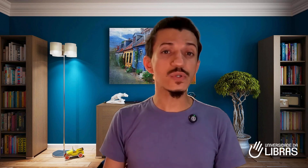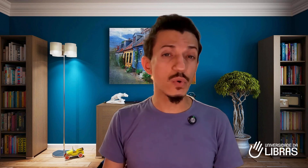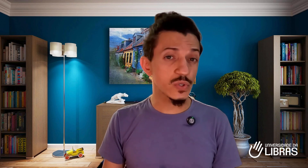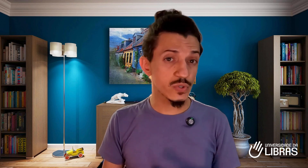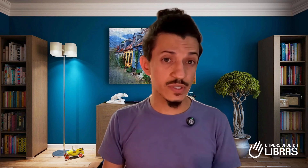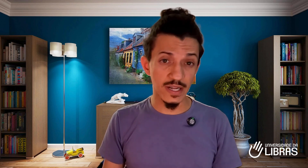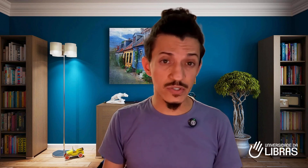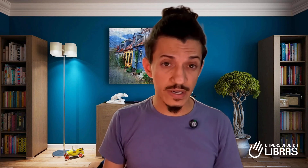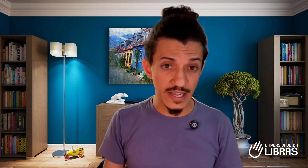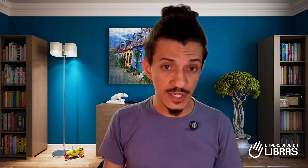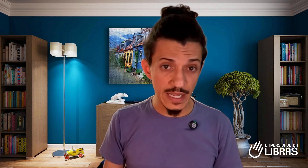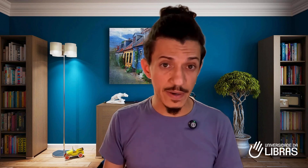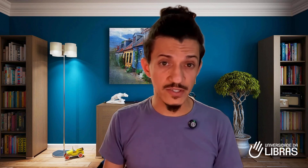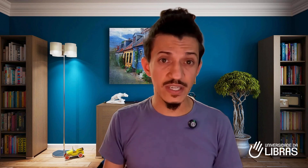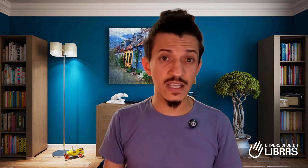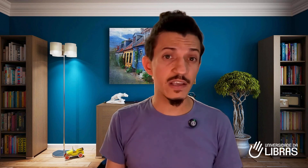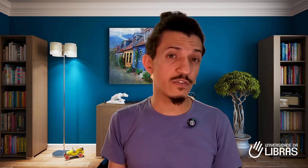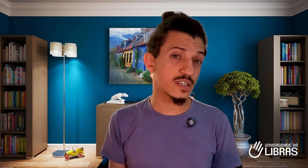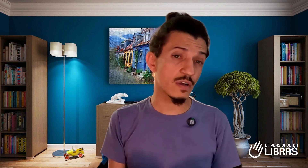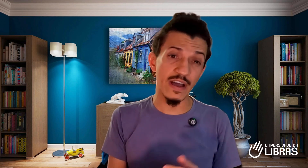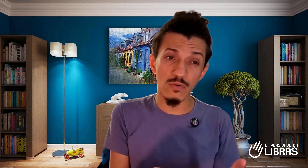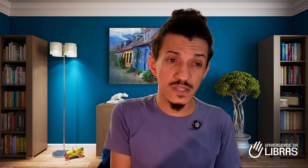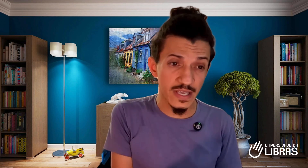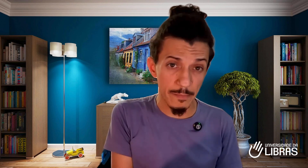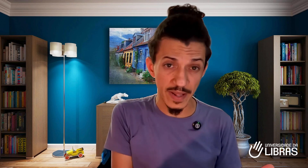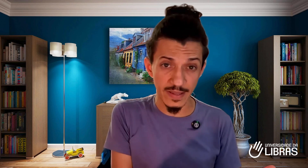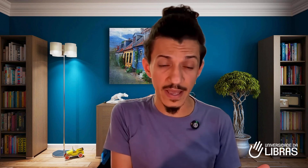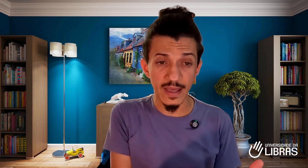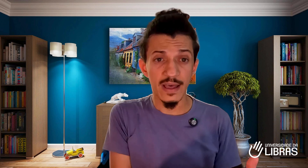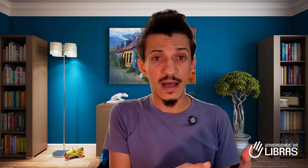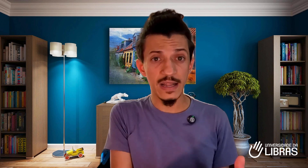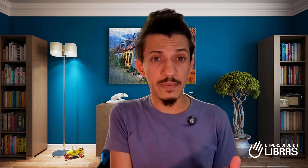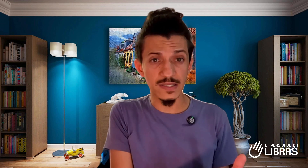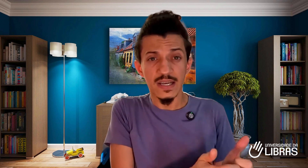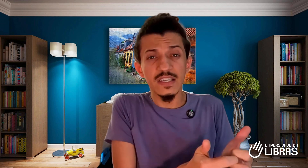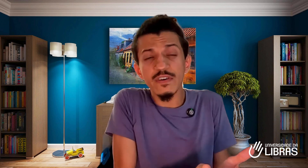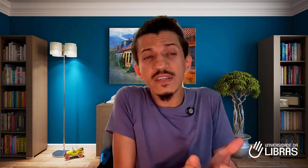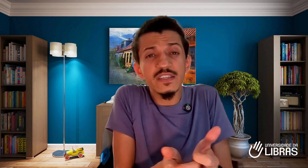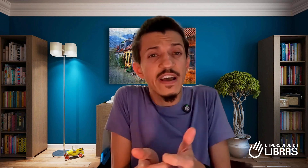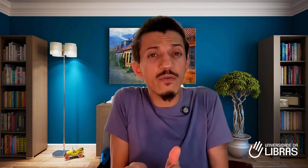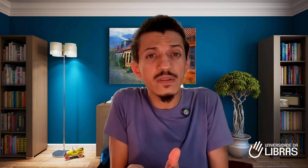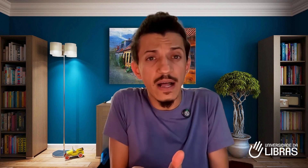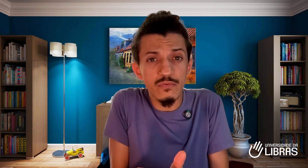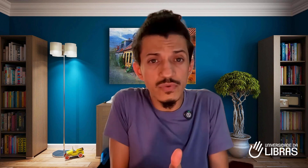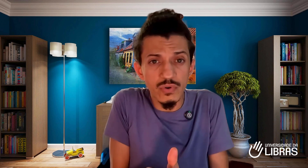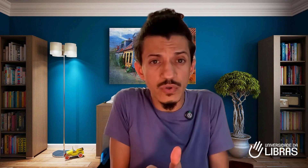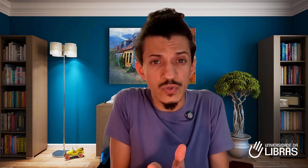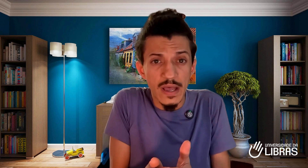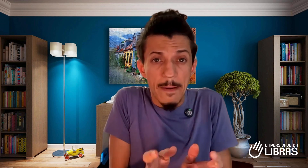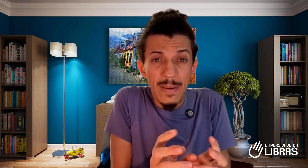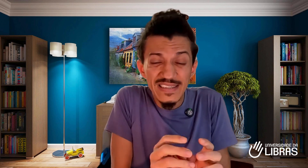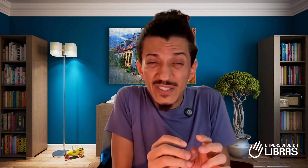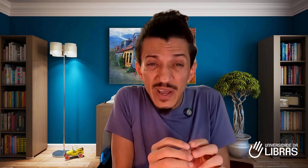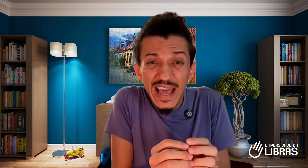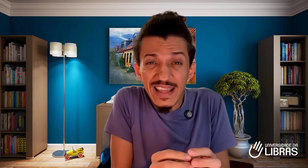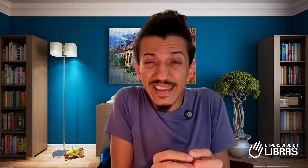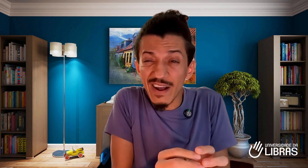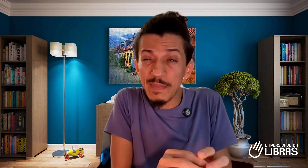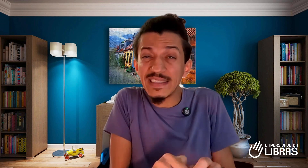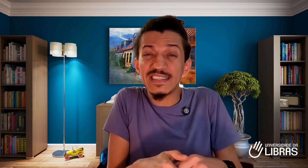cursos tradicionais de Libras dizem que você só vai conseguir aprender Libras se você tiver contato com surdos, mas isso aí é literalmente